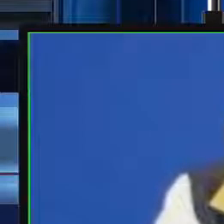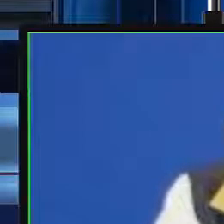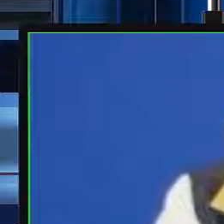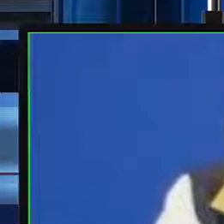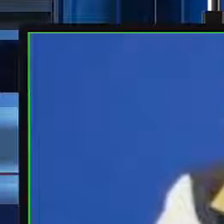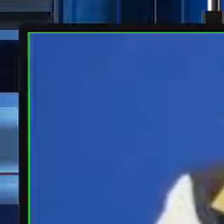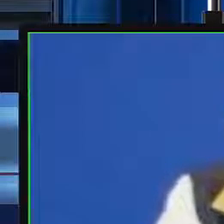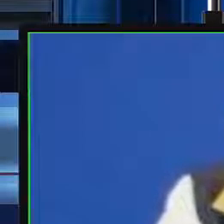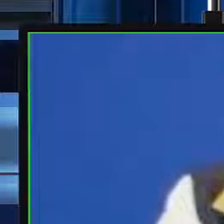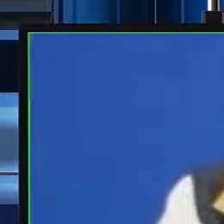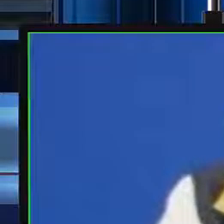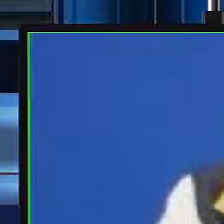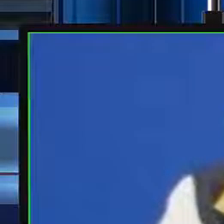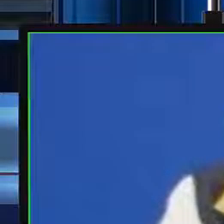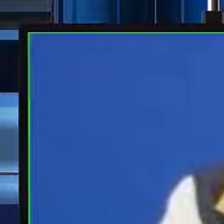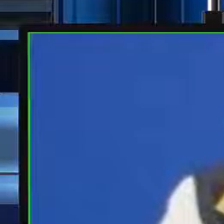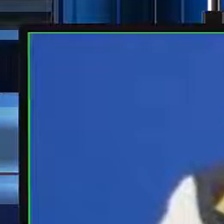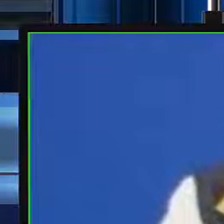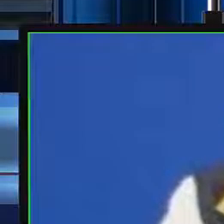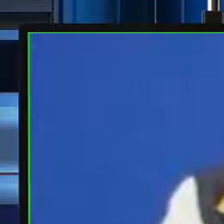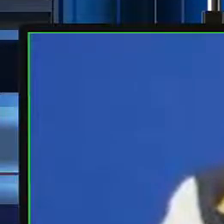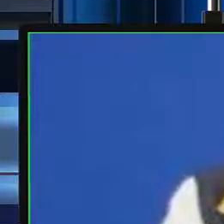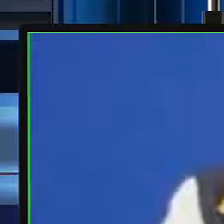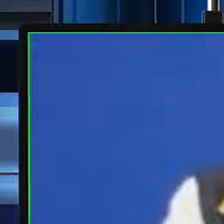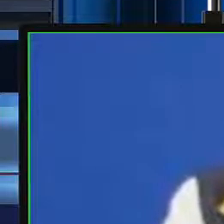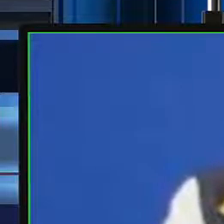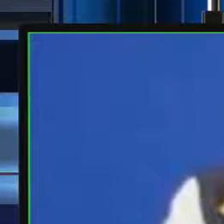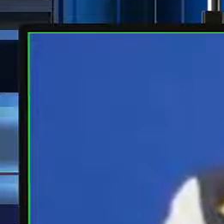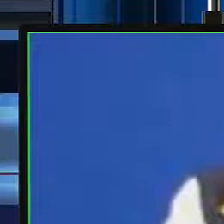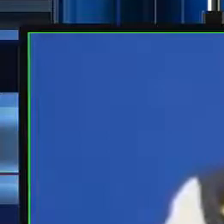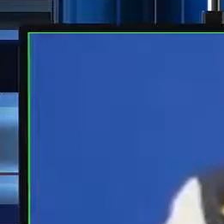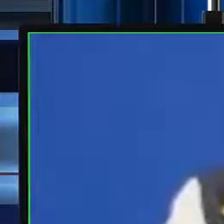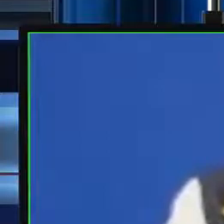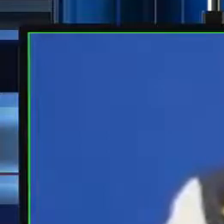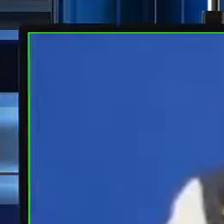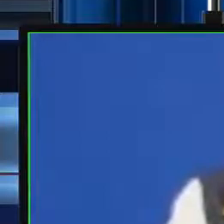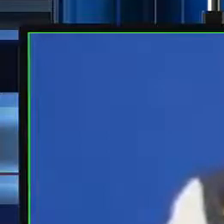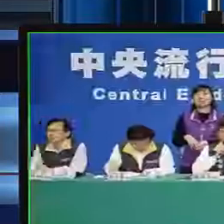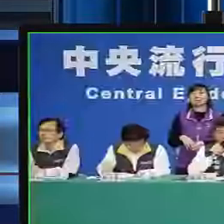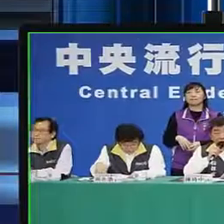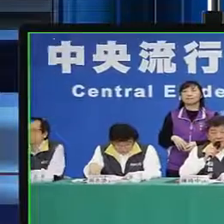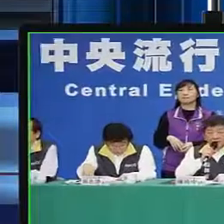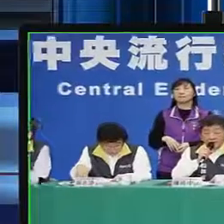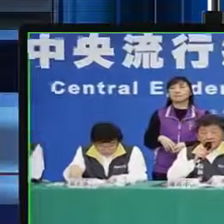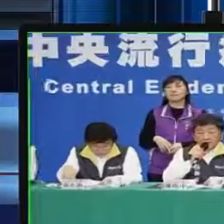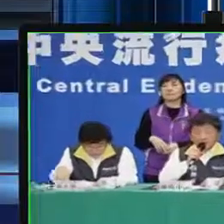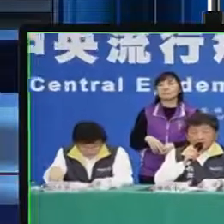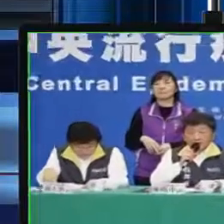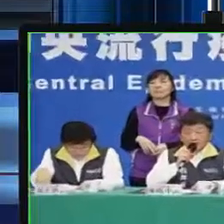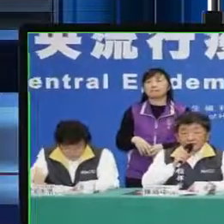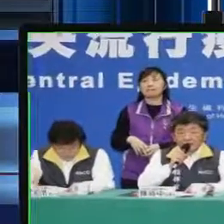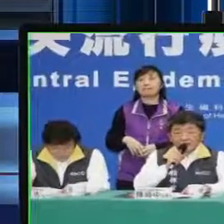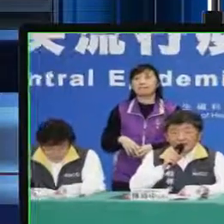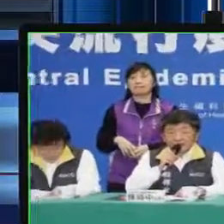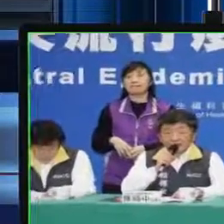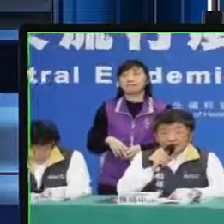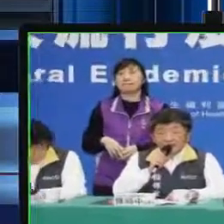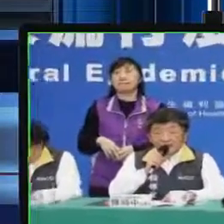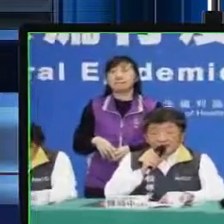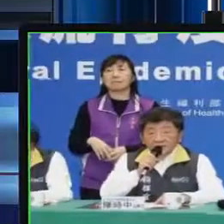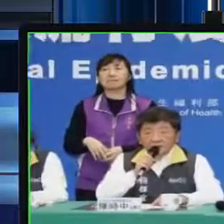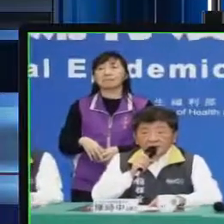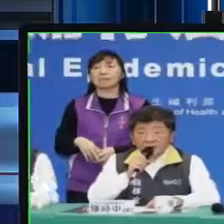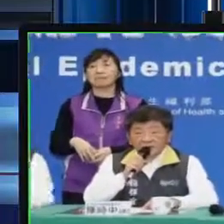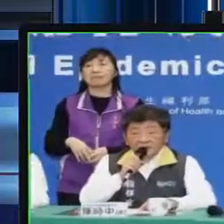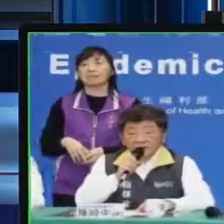按34因国外旅游史，几乎都待在家中没有外出，同住的家人也未出现类似